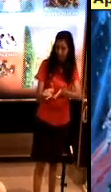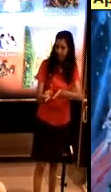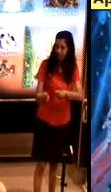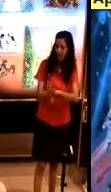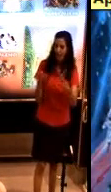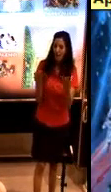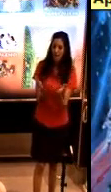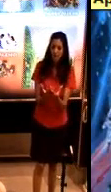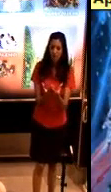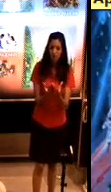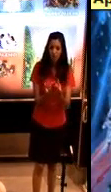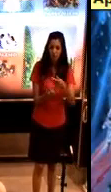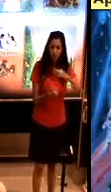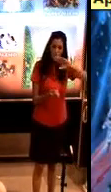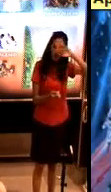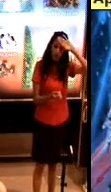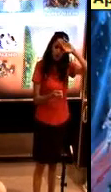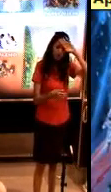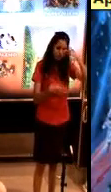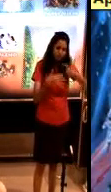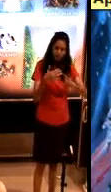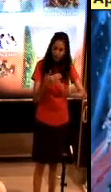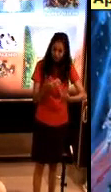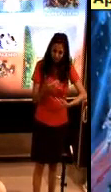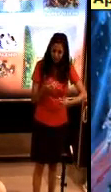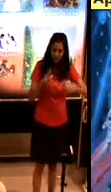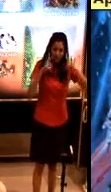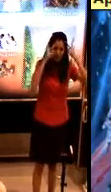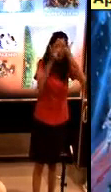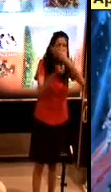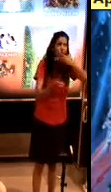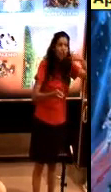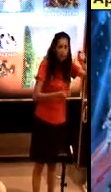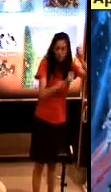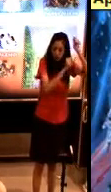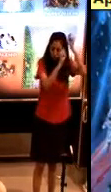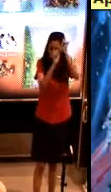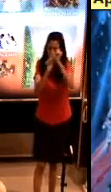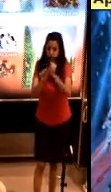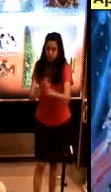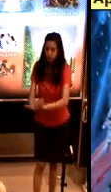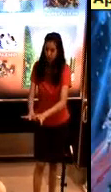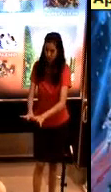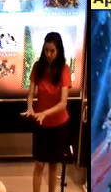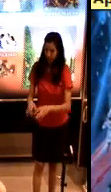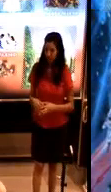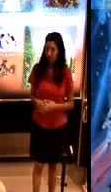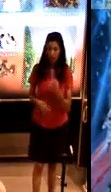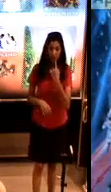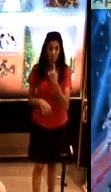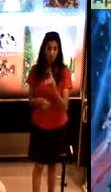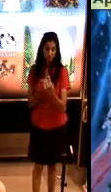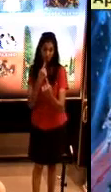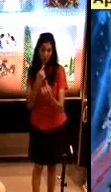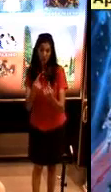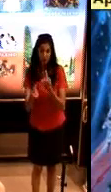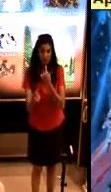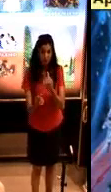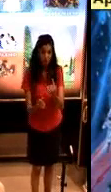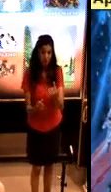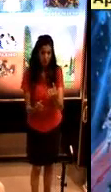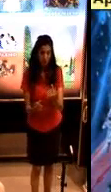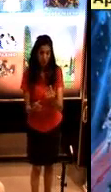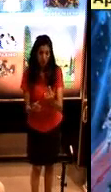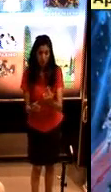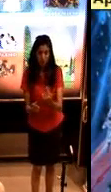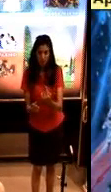la tierra las siete copas ¿de qué? De la ira de Dios. Y yo quiero preguntarles, hermanos, ¿es